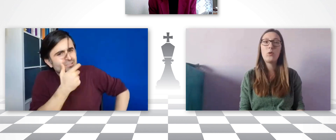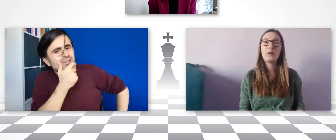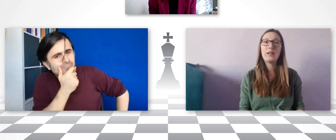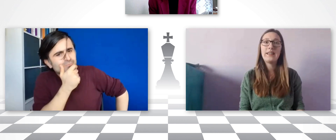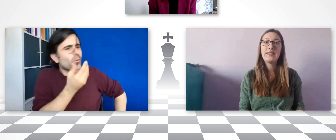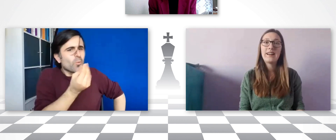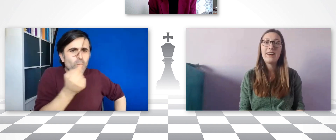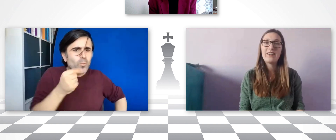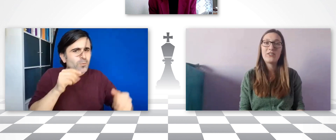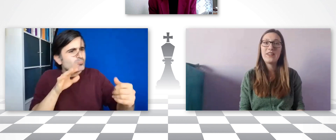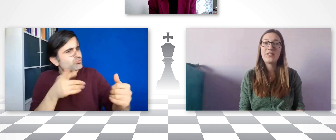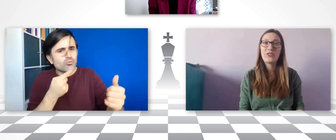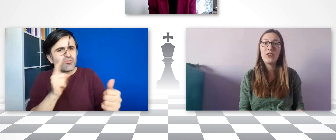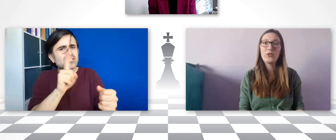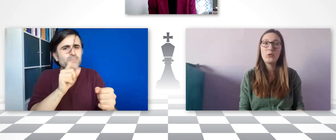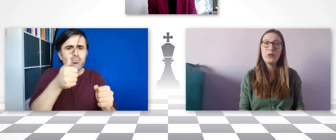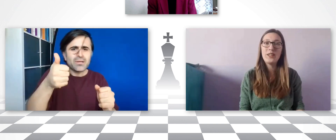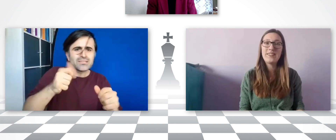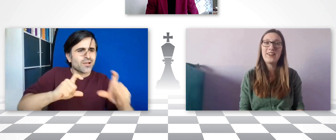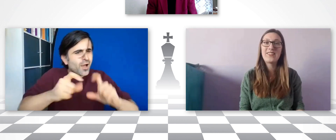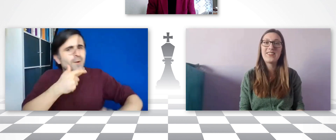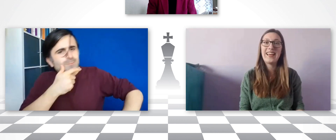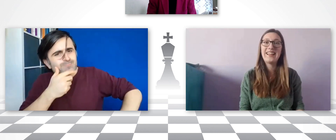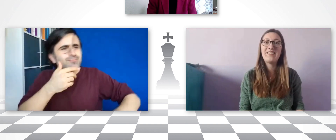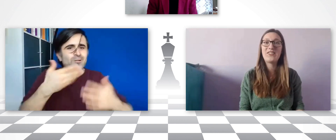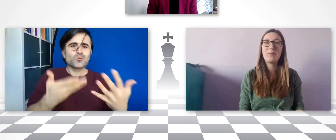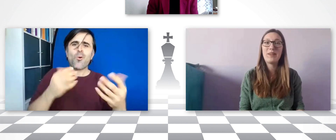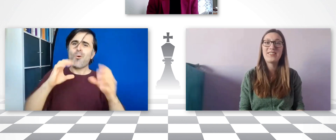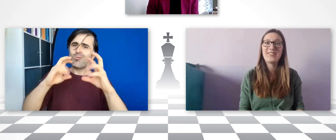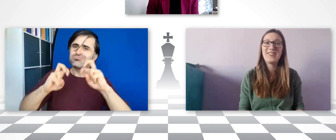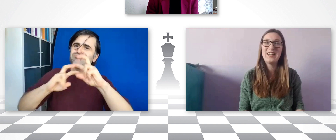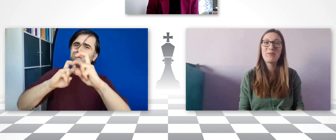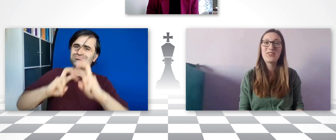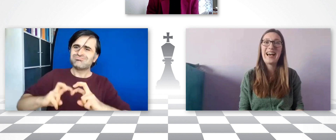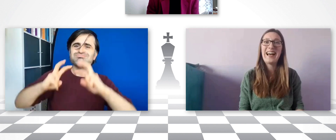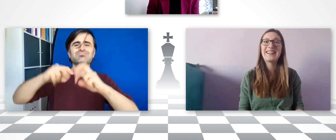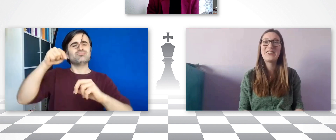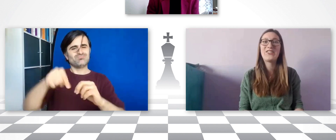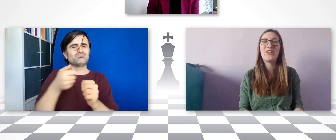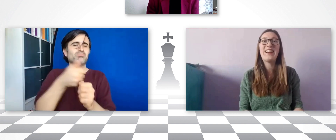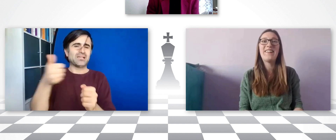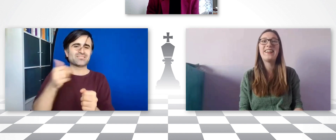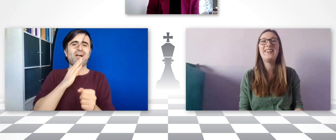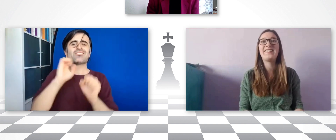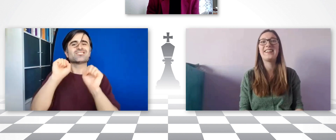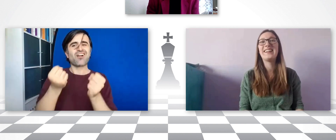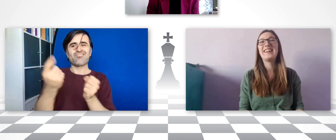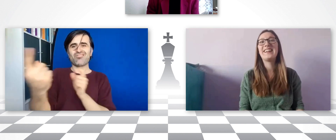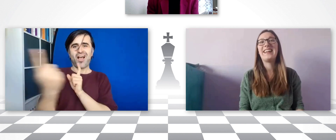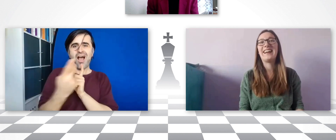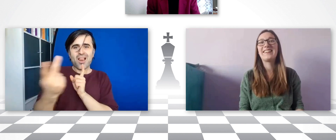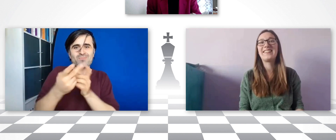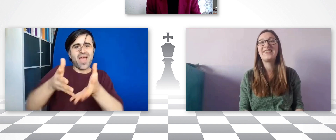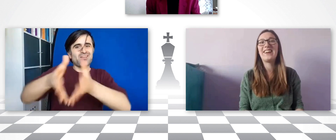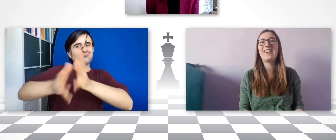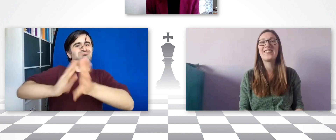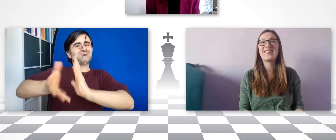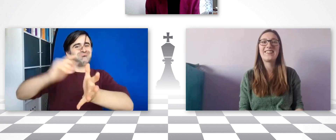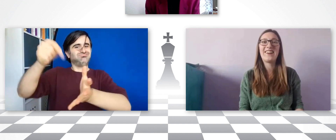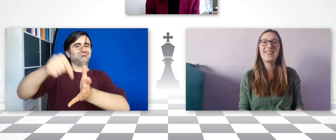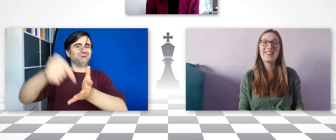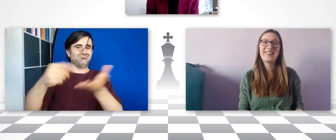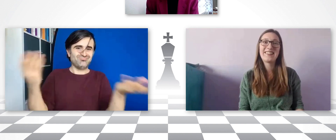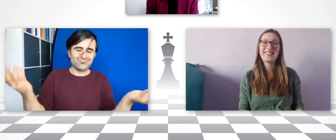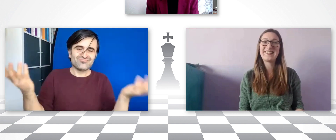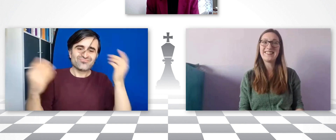die opening... Oh ja, dat is wel interessant. Hoe doe je dat? En wat is de beste manier om te schaken? Dus zo die analyse. Ja, ik denk dat dat de is Londen, wel Londen, als dat